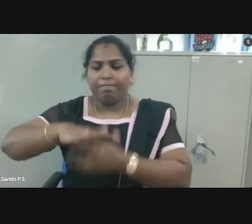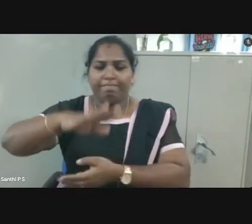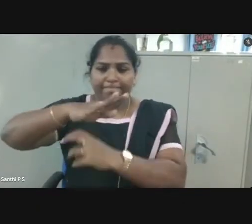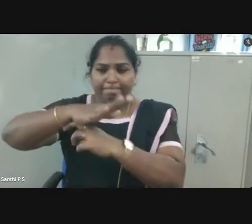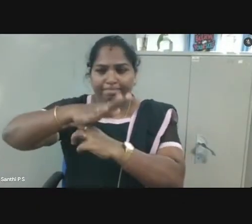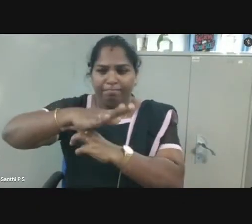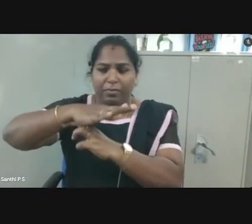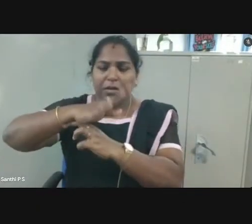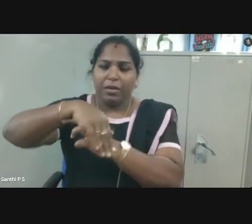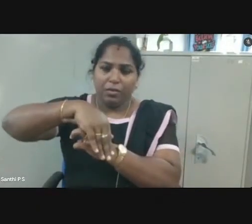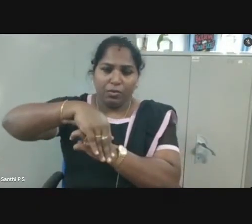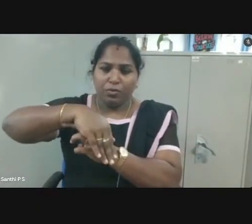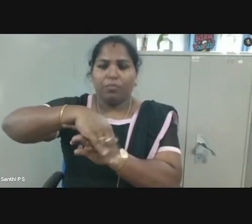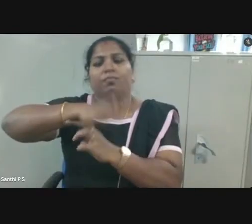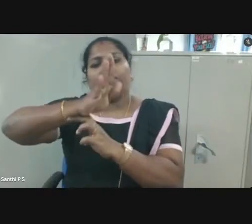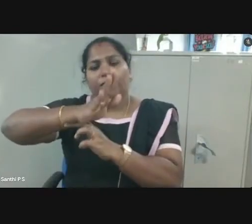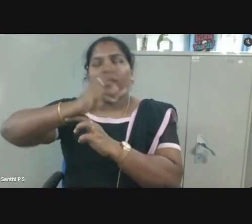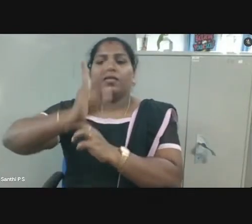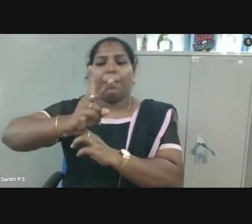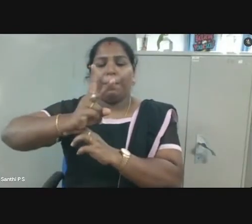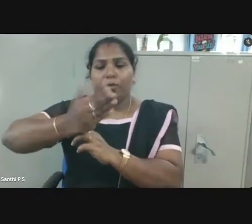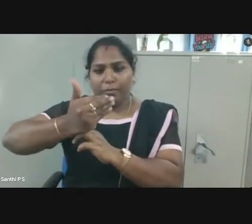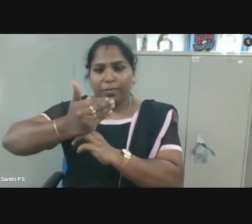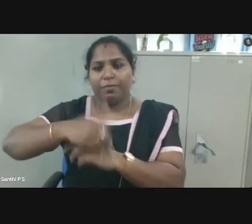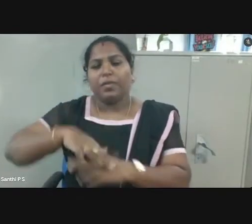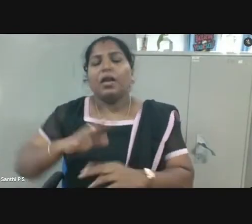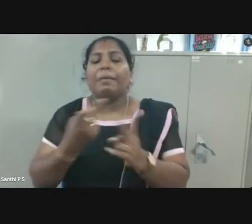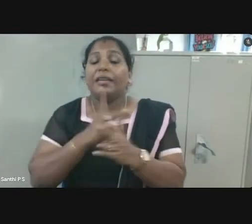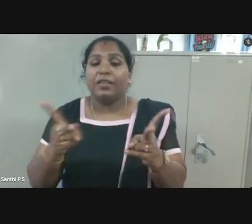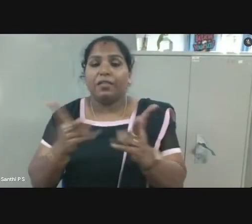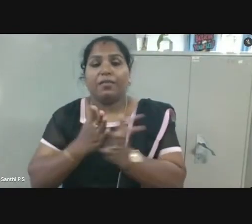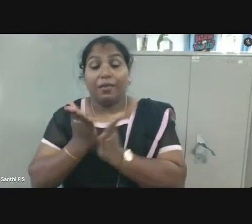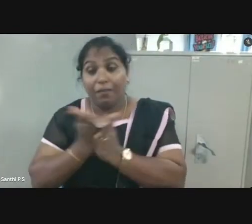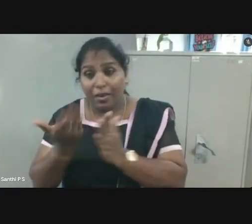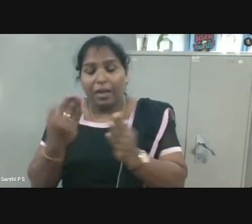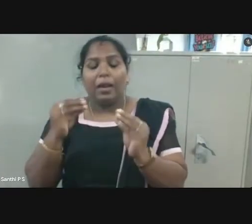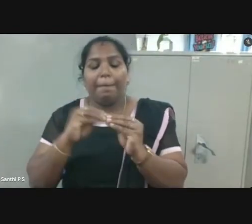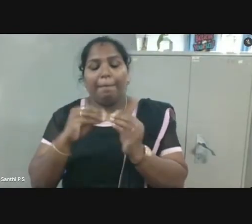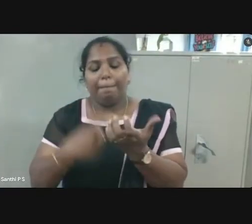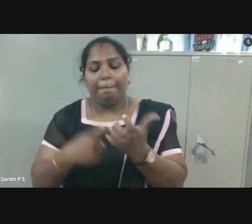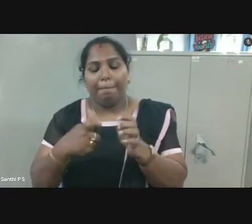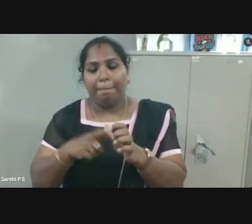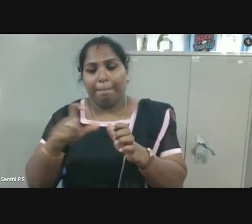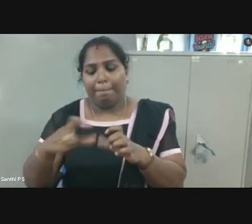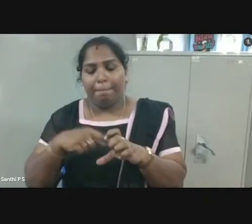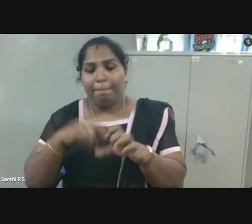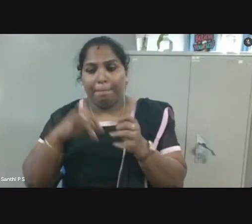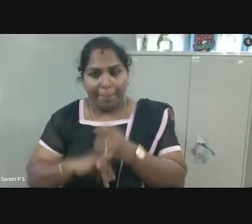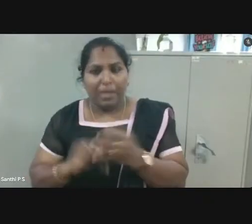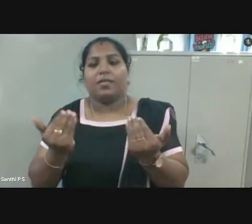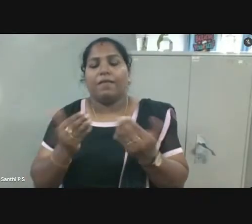പോകാതെ പൊങ്ങി തന്നെ ഇരിക്കും. അതായത് AFO ബ്രേസ് എന്ന് പറയുന്നത്. അങ്ങനെ പല പല ബ്രേസുകളുണ്ട്. മുട്ട് മടങ്ങി പോകാതിരിക്കാൻ,